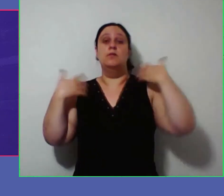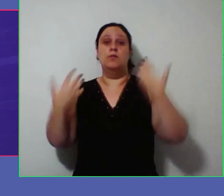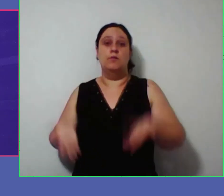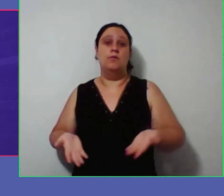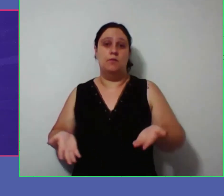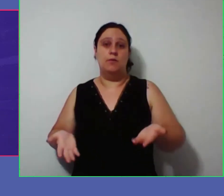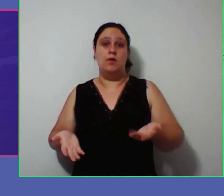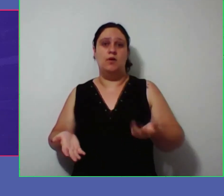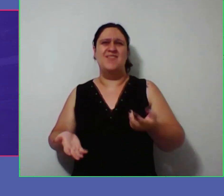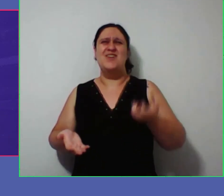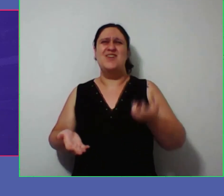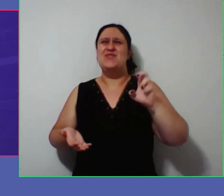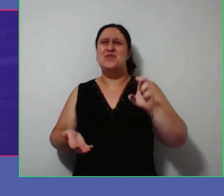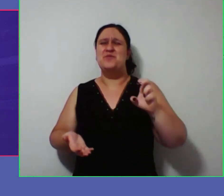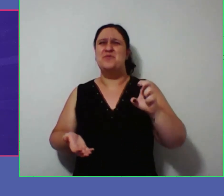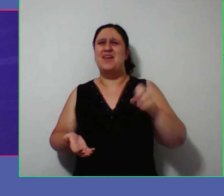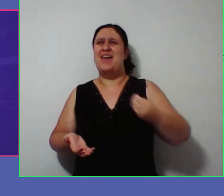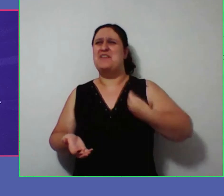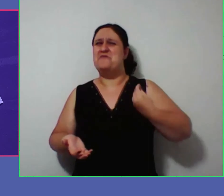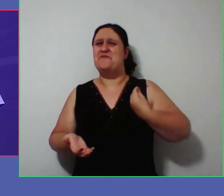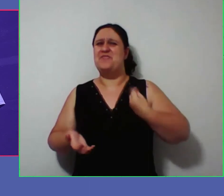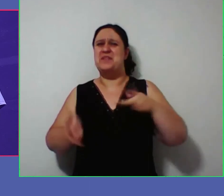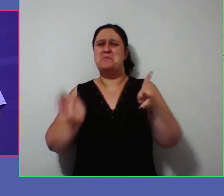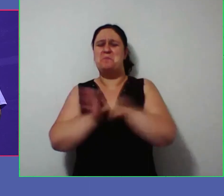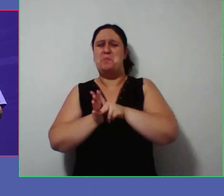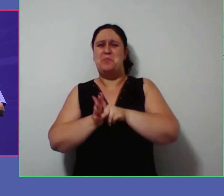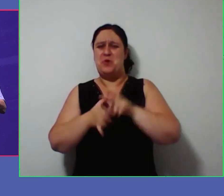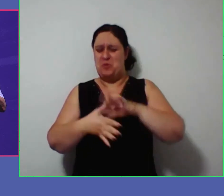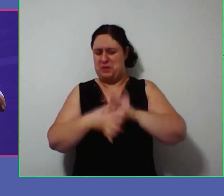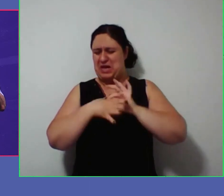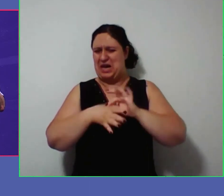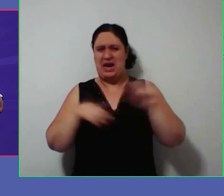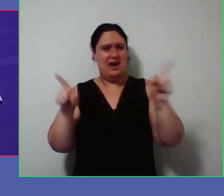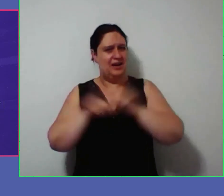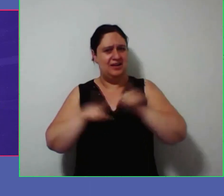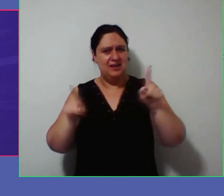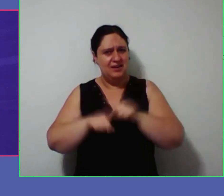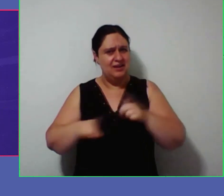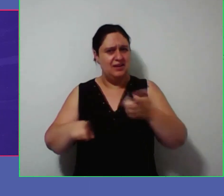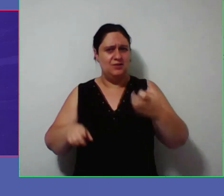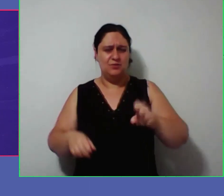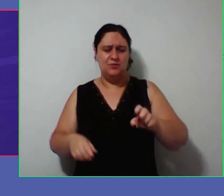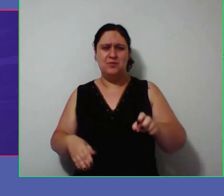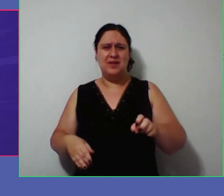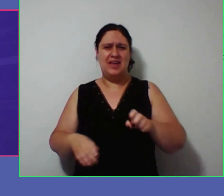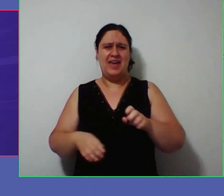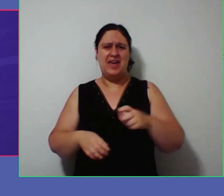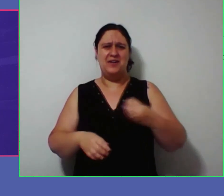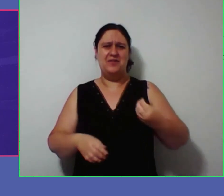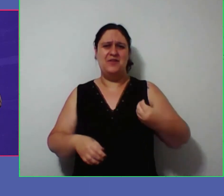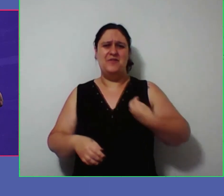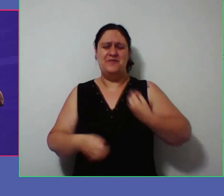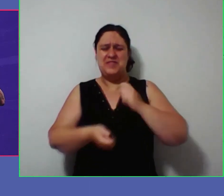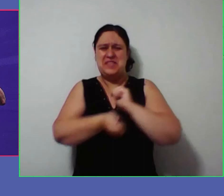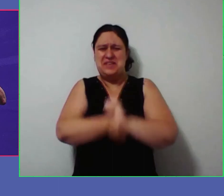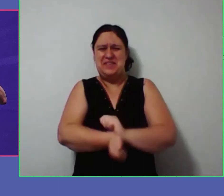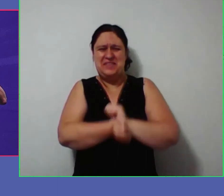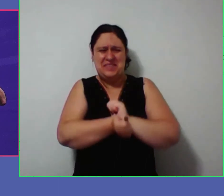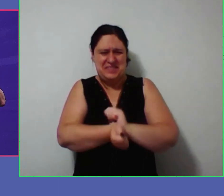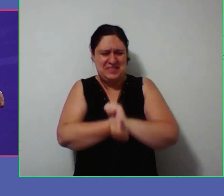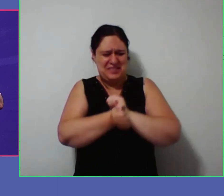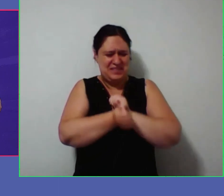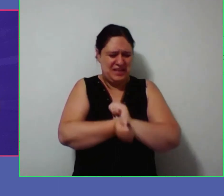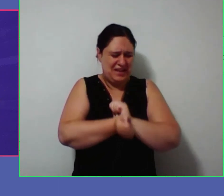nossa carne. Não queremos mais viver, irmãos, debaixo da escravidão do pecado, né,